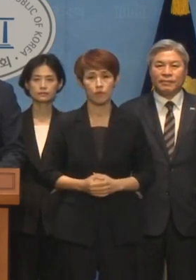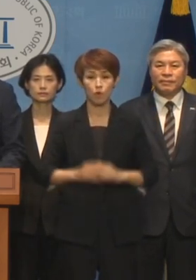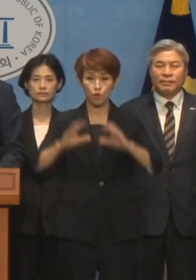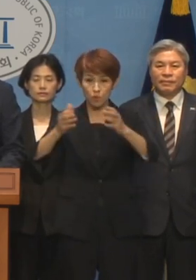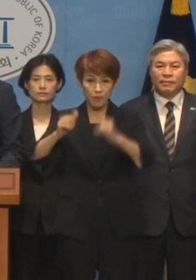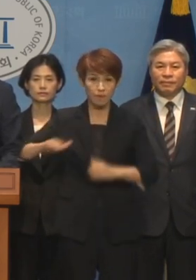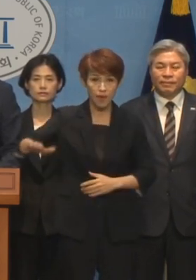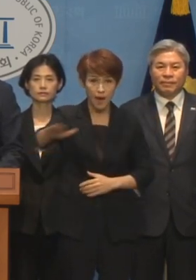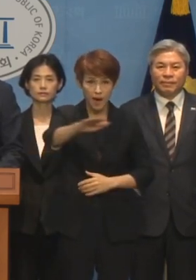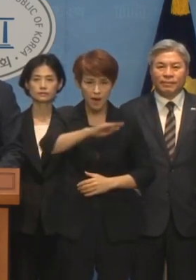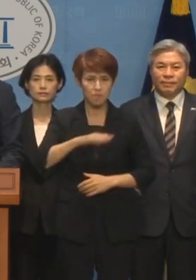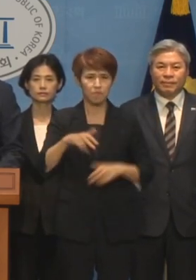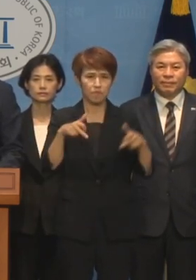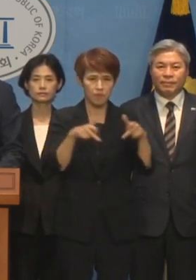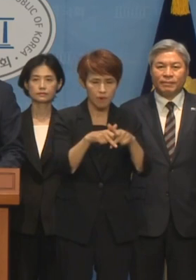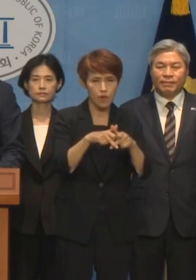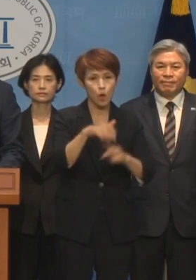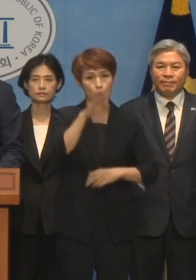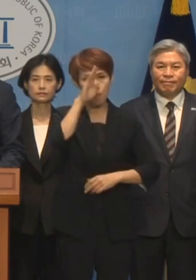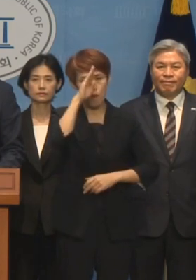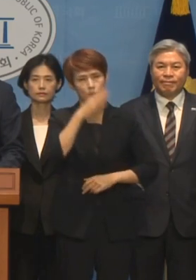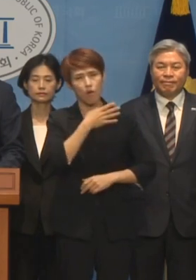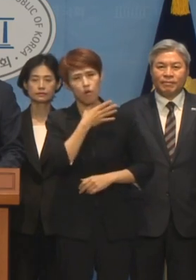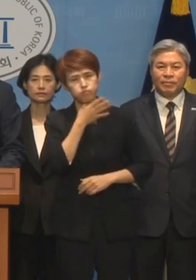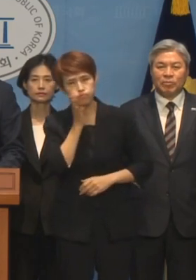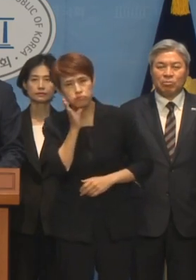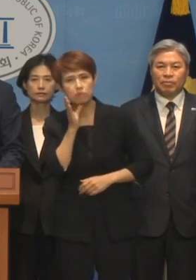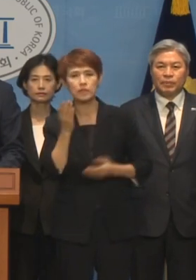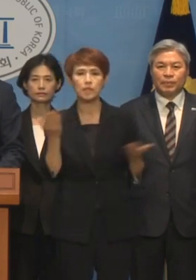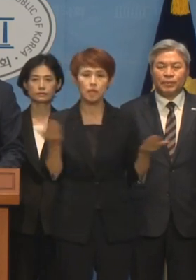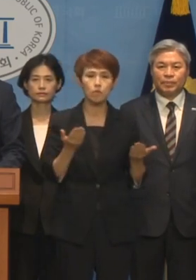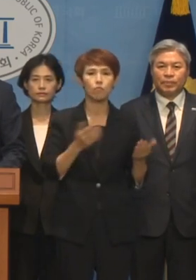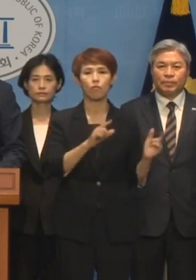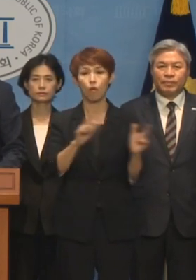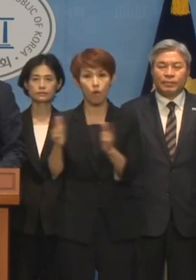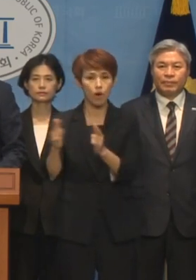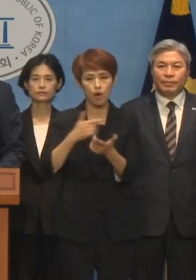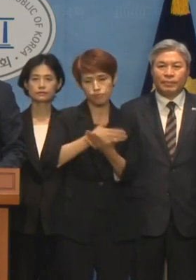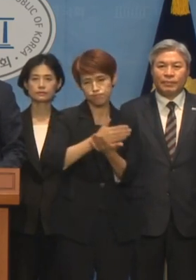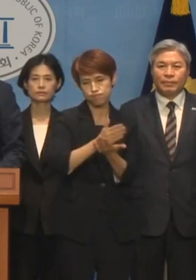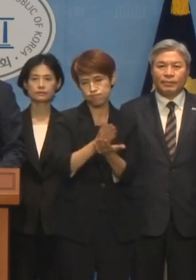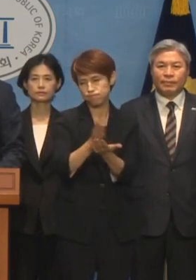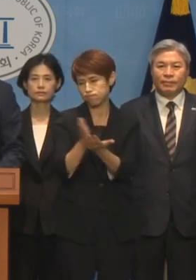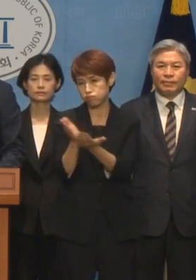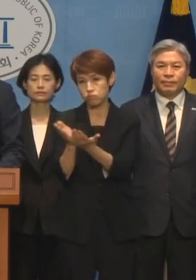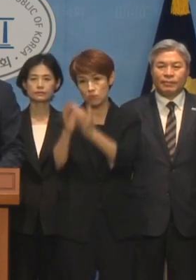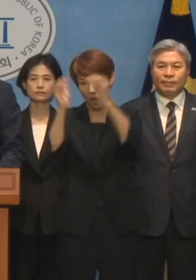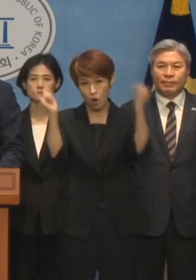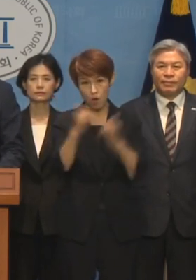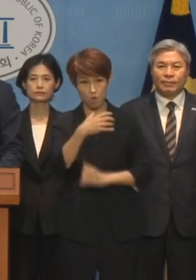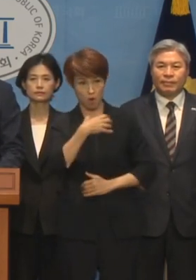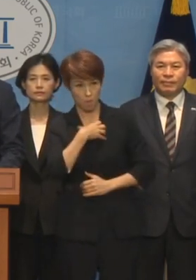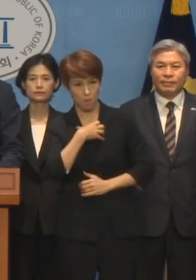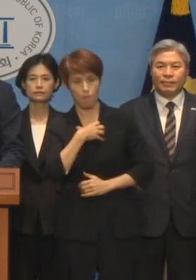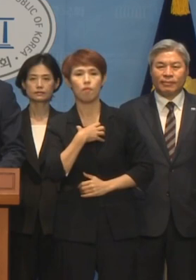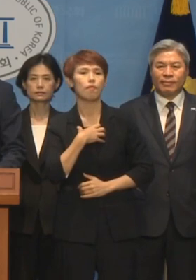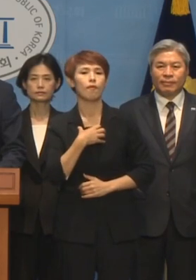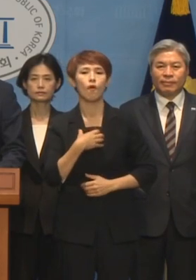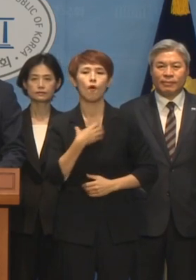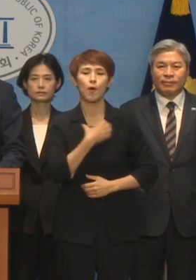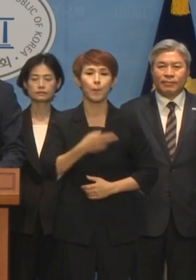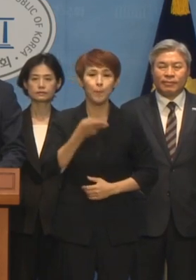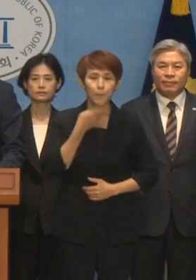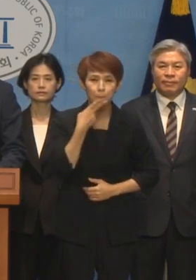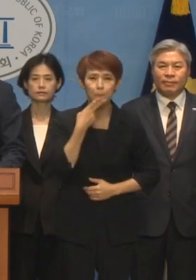국민은 장애, 질병, 노령, 실업, 빈곤 등 다양한 사회적 위험으로부터 벗어나